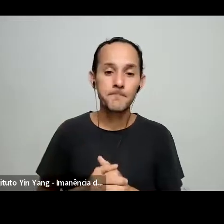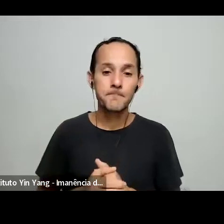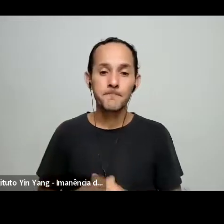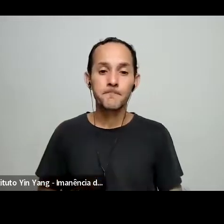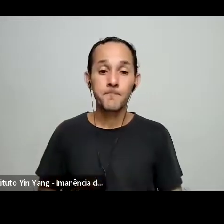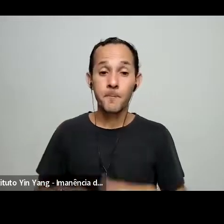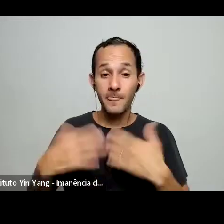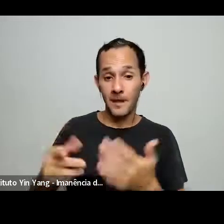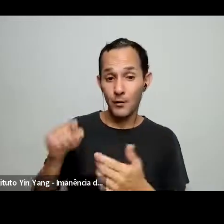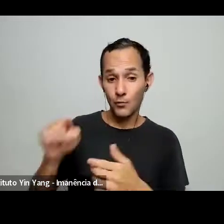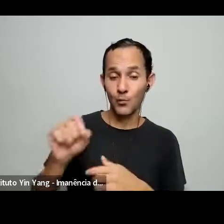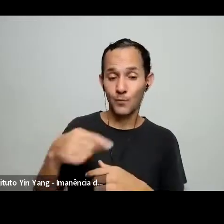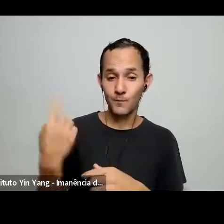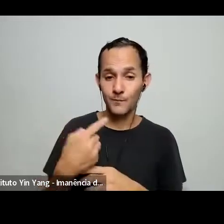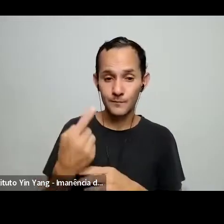e desde então a gente